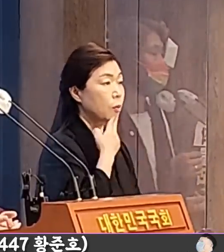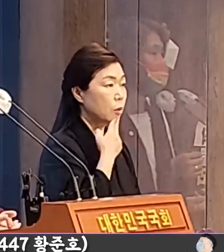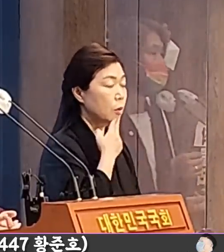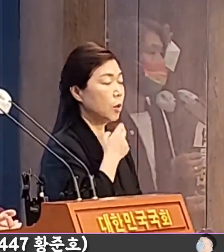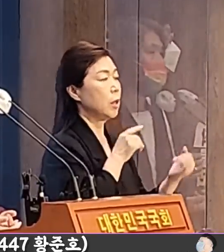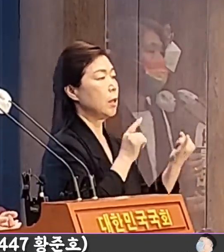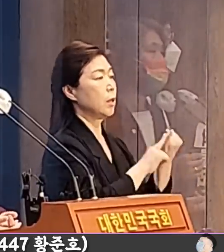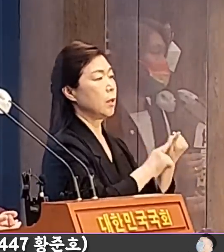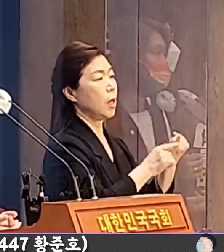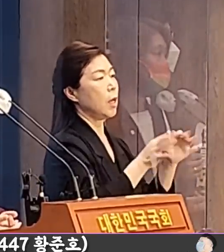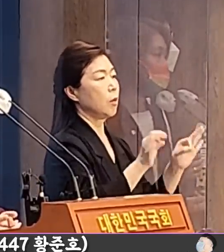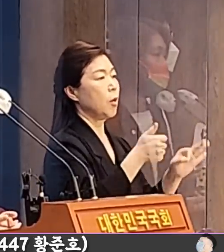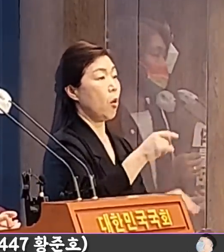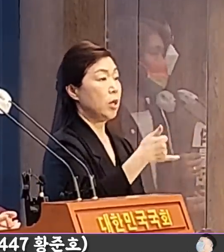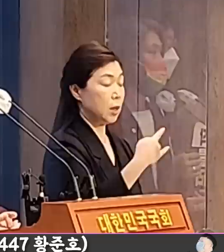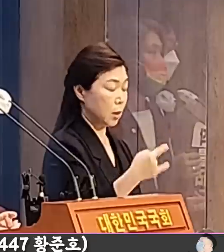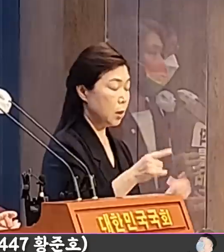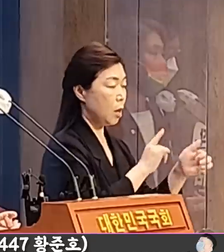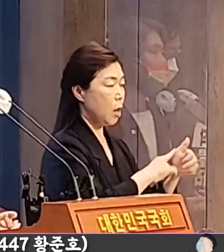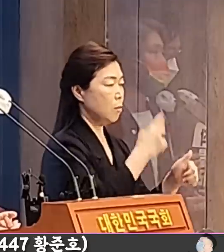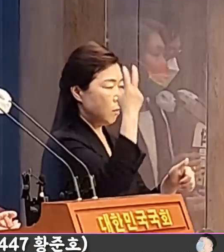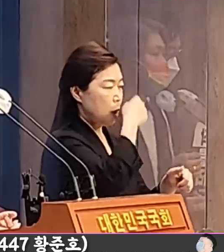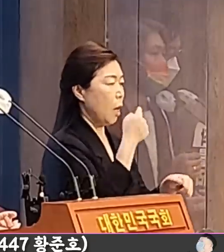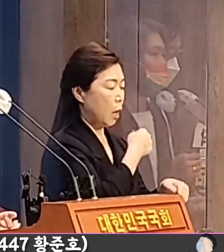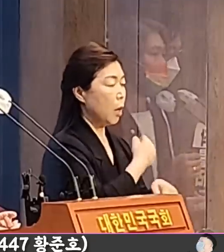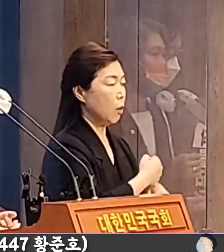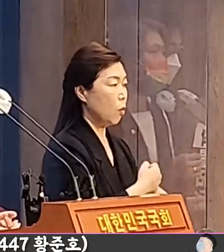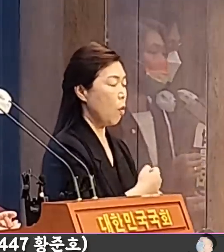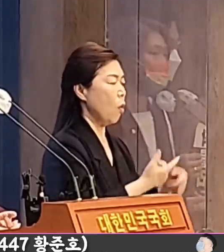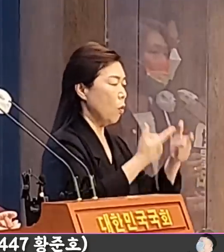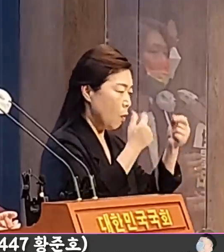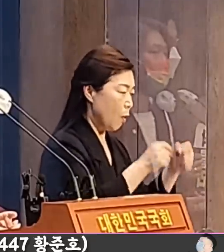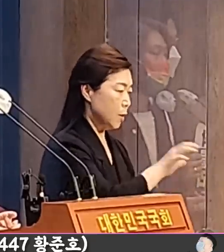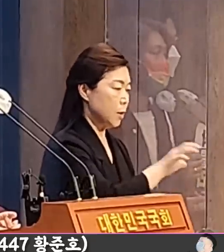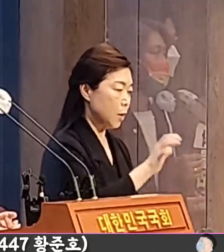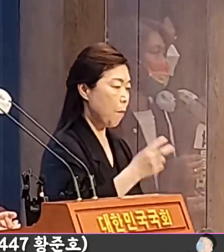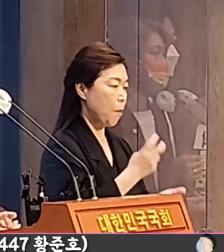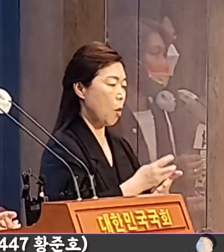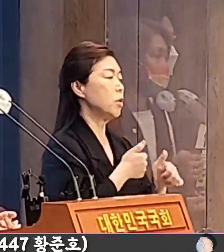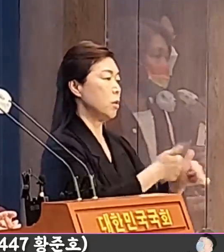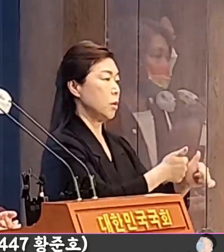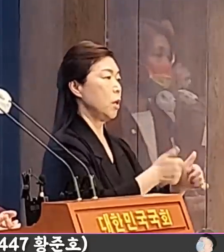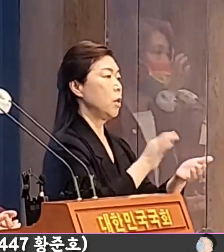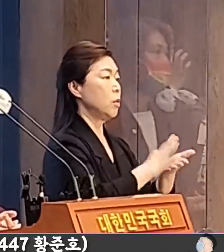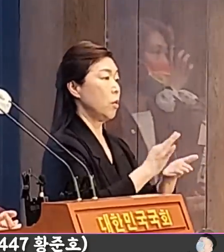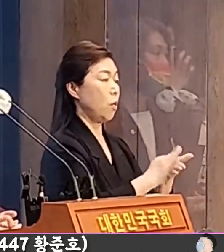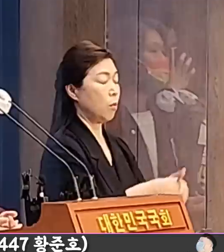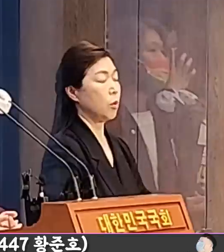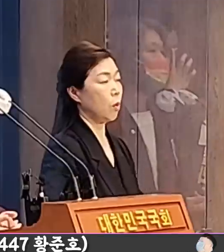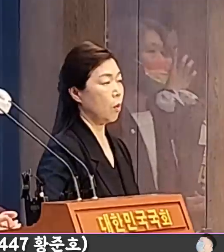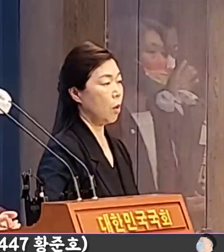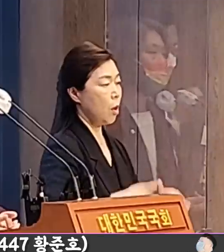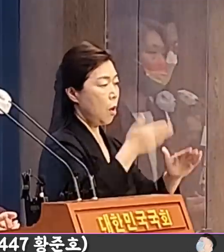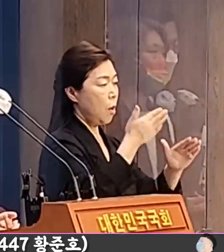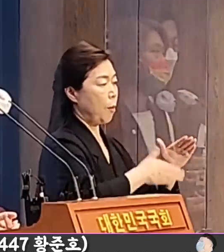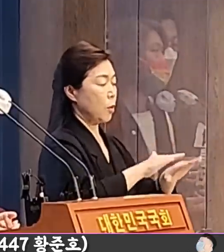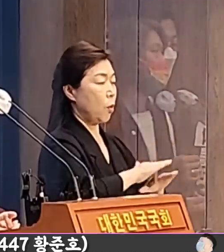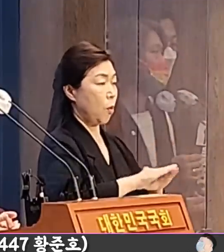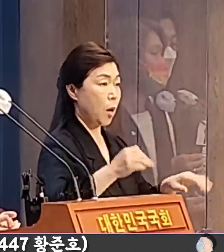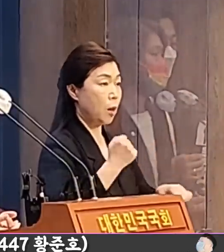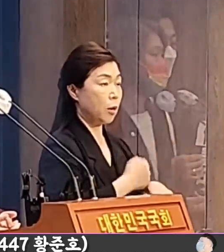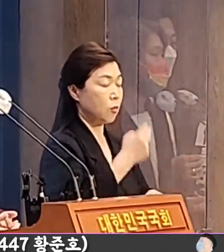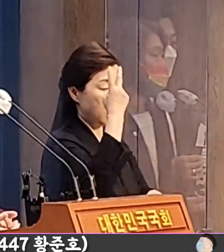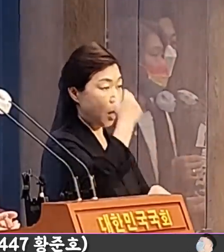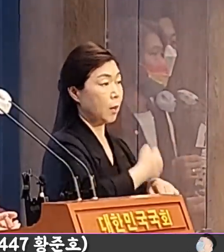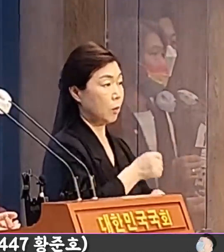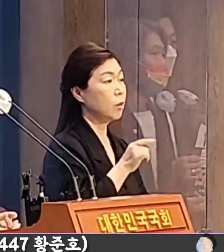씨에 대해서도 철저하게 같은 건 같고 다른 건 다르게 평등하고 공평하게